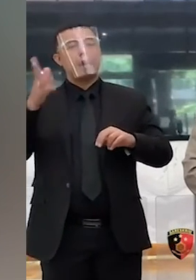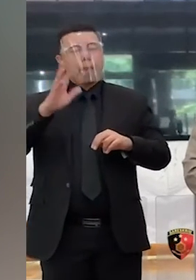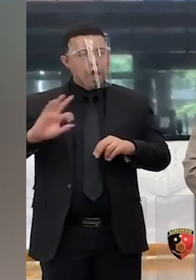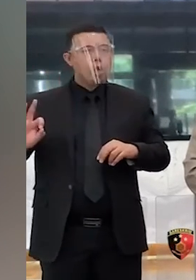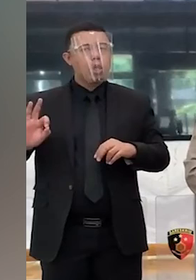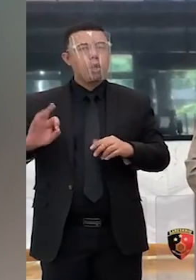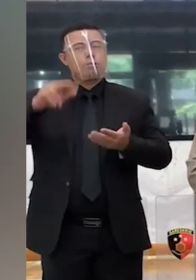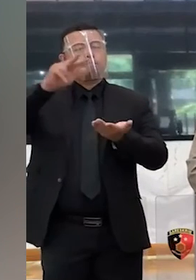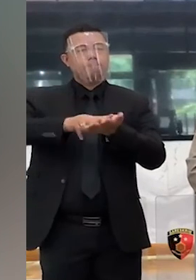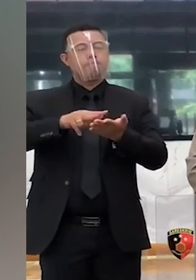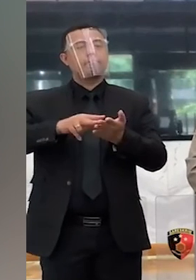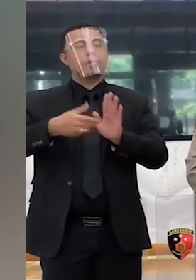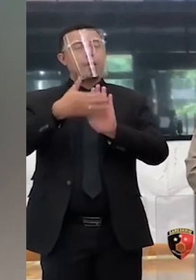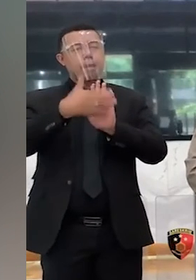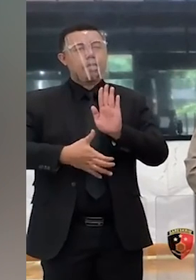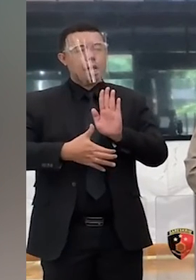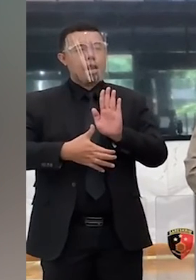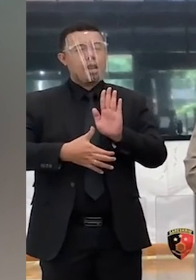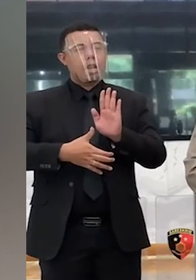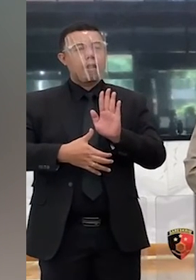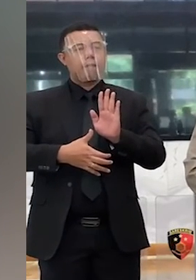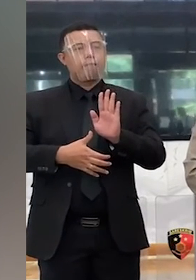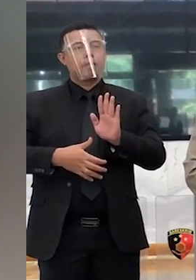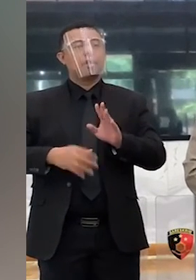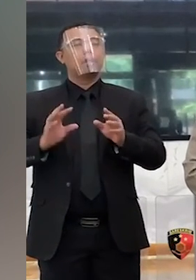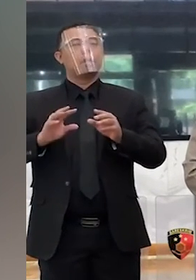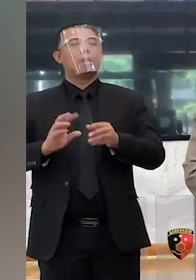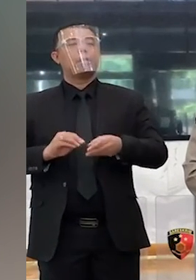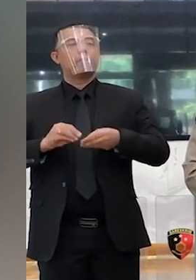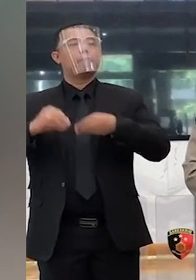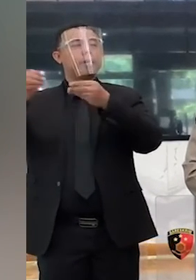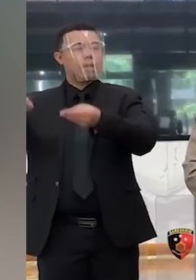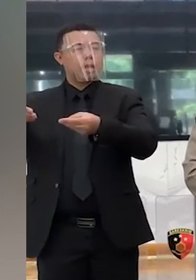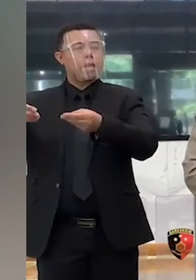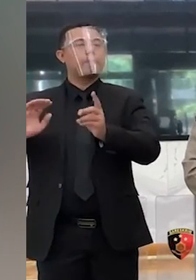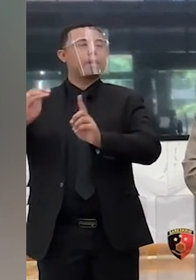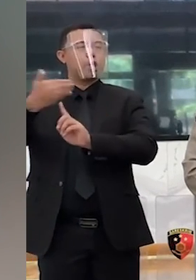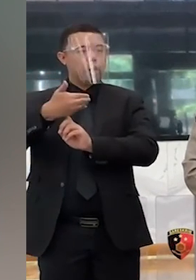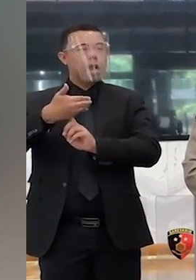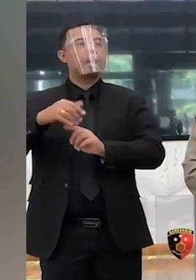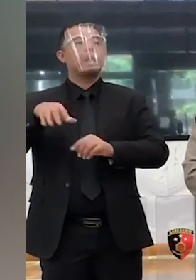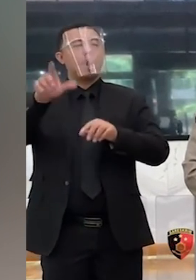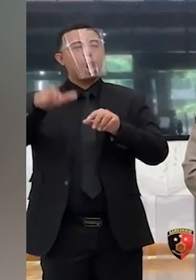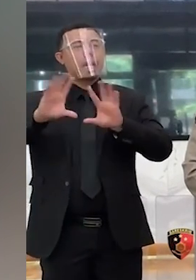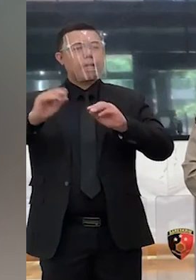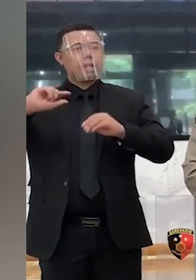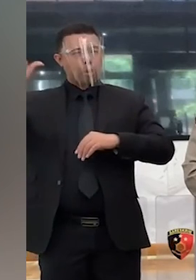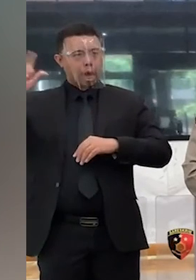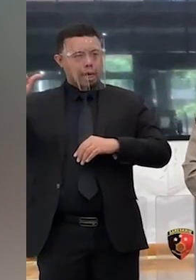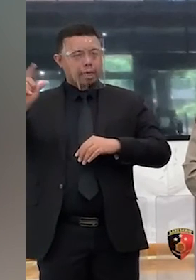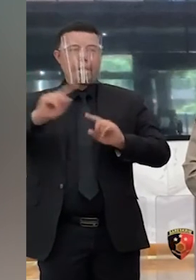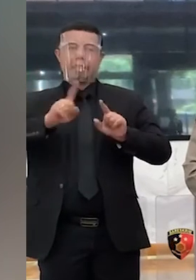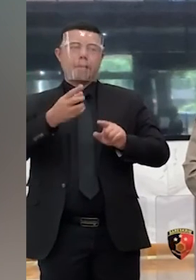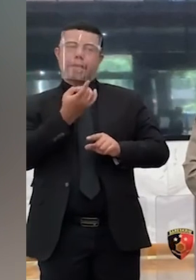baru menerapkan pasal penempatan dan perlindungan pekerja migran